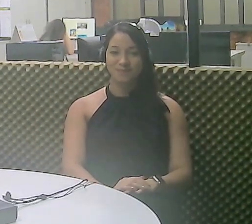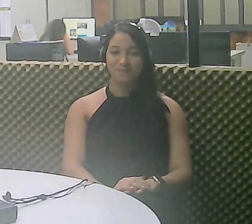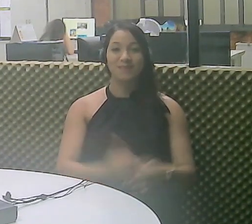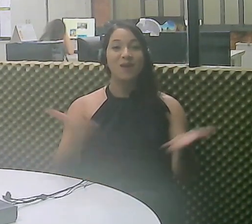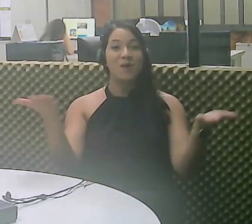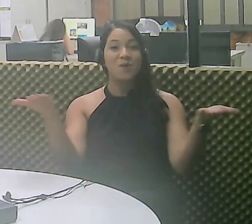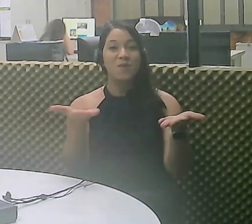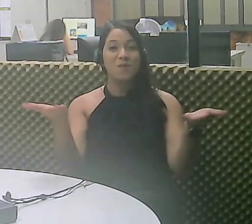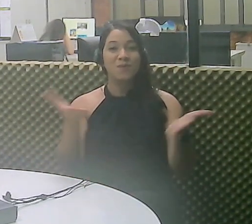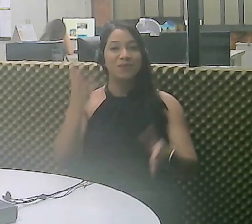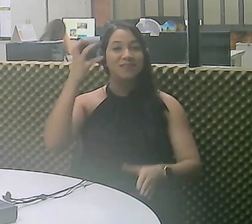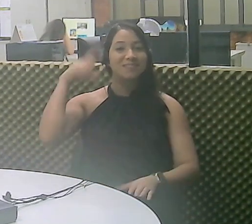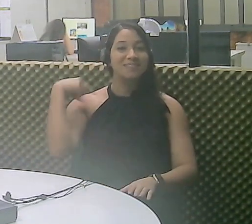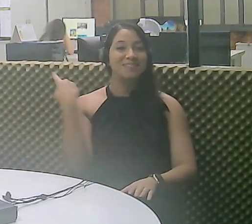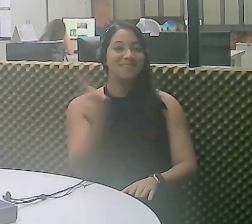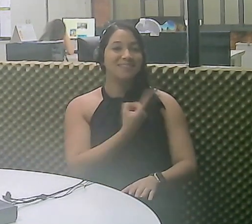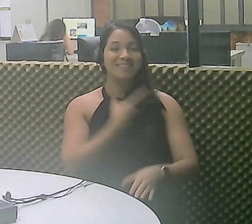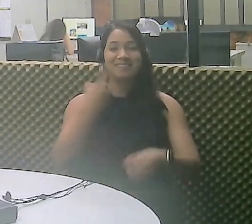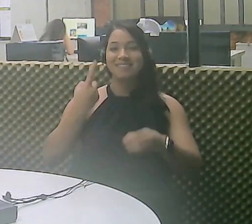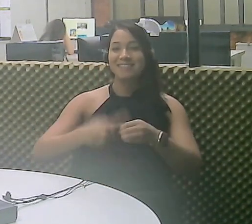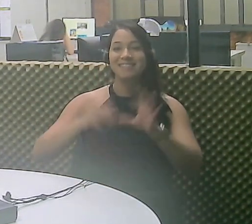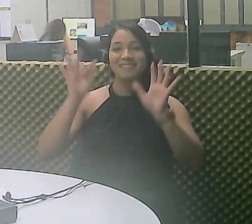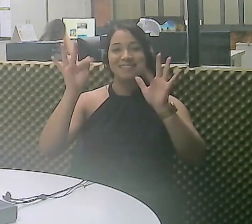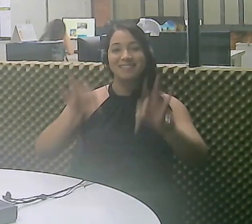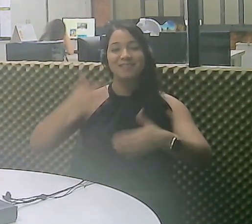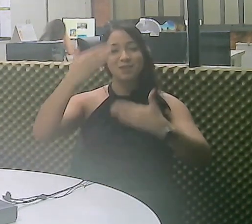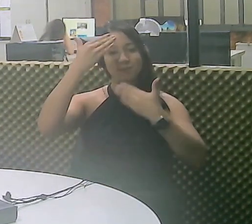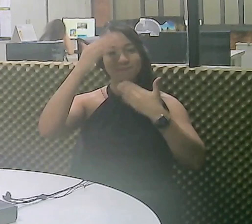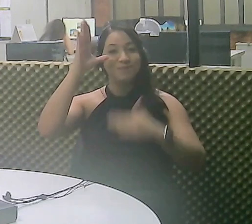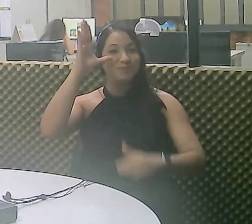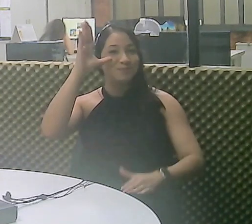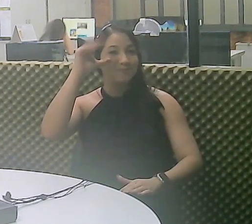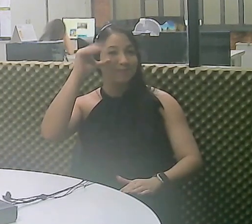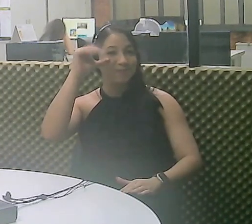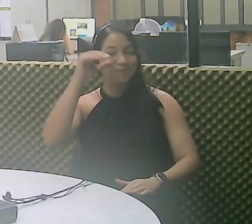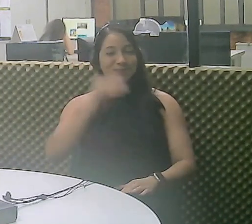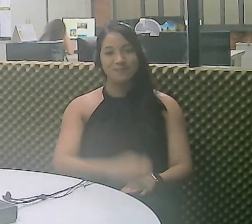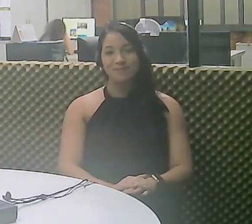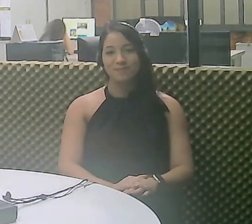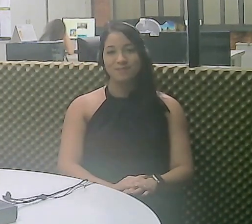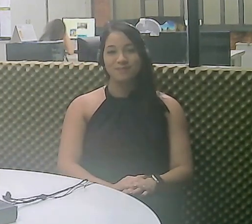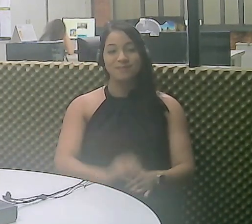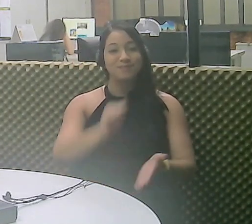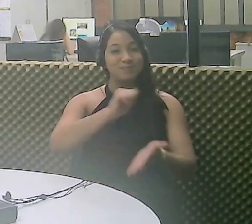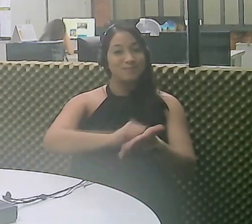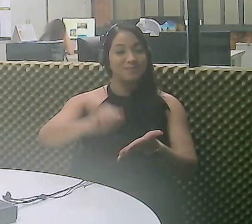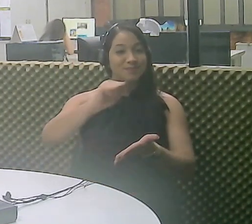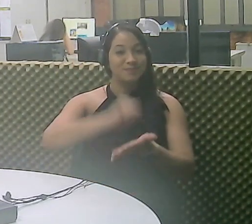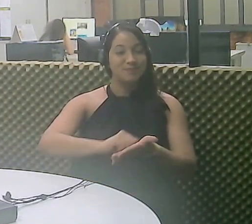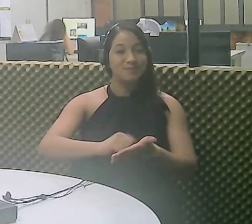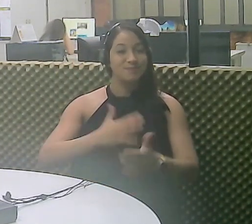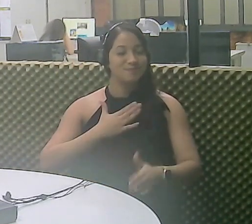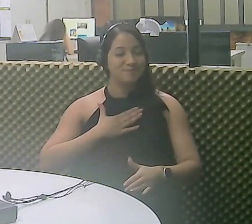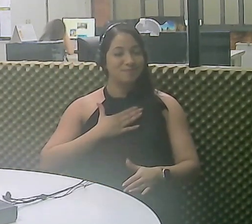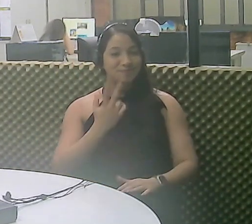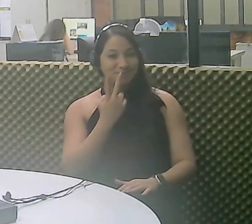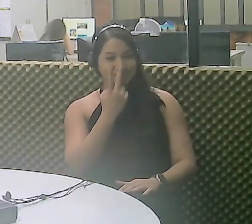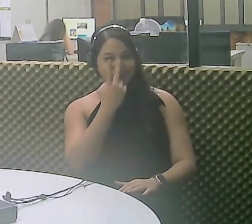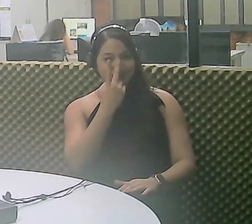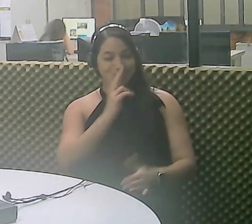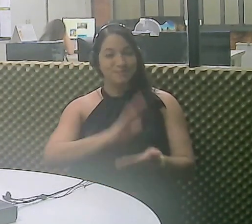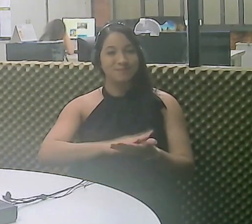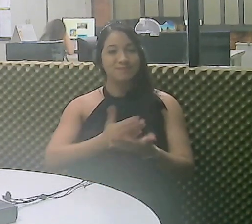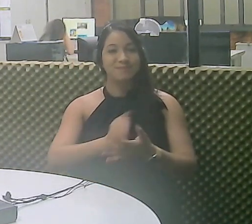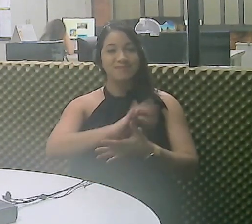A edição de hoje da Rádio Nossa Cidade fica por aqui. Obrigada pela sua audiência. A edição foi minha, Vanessa